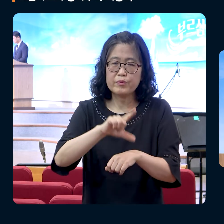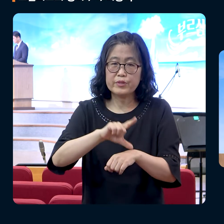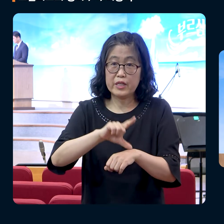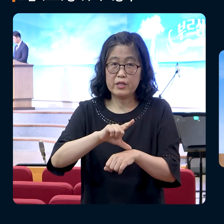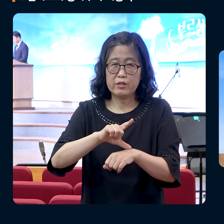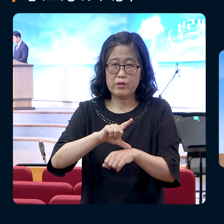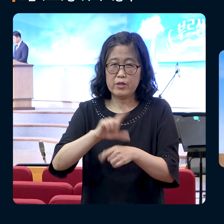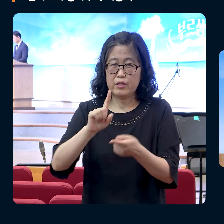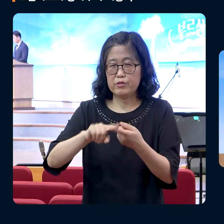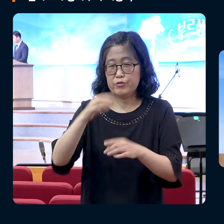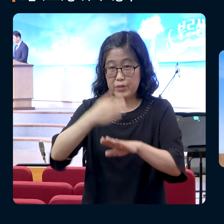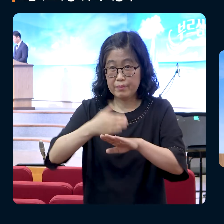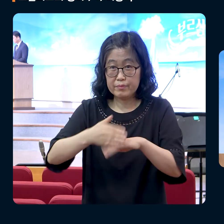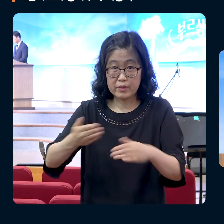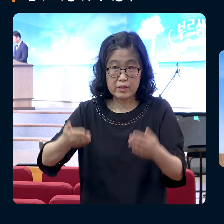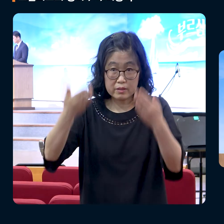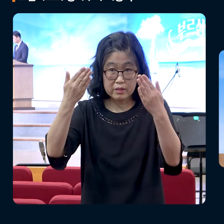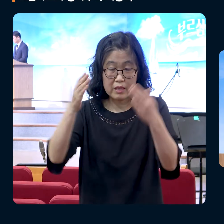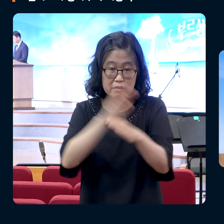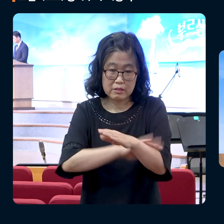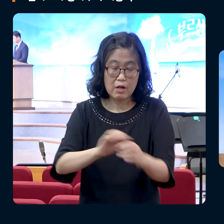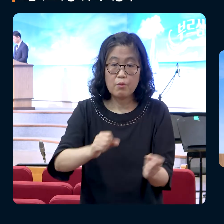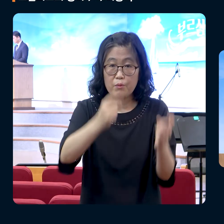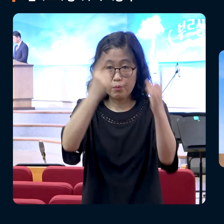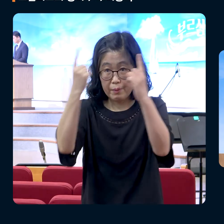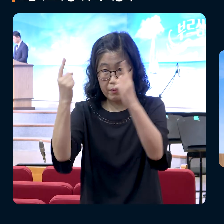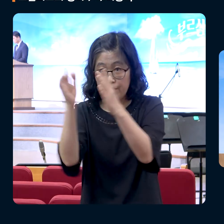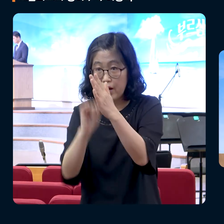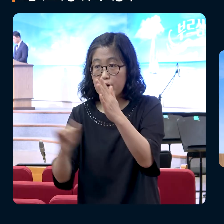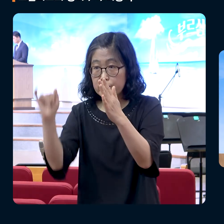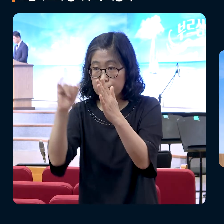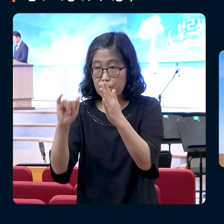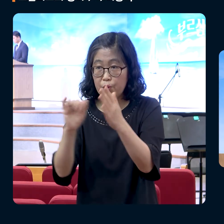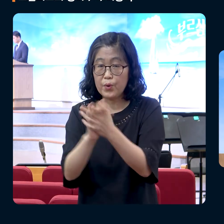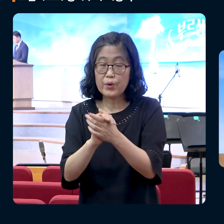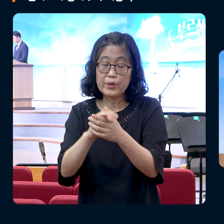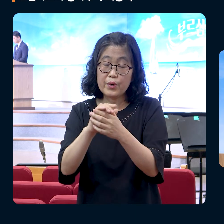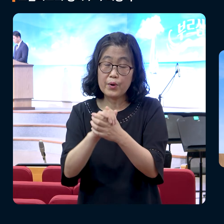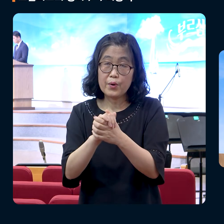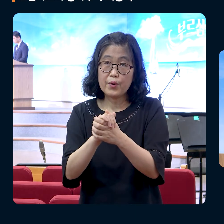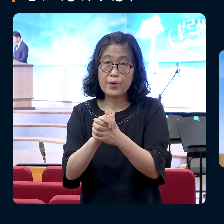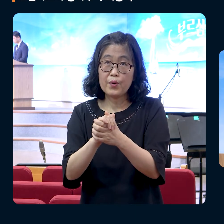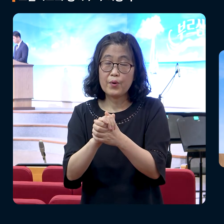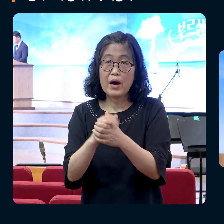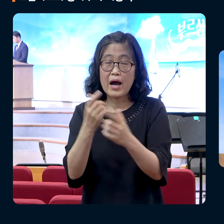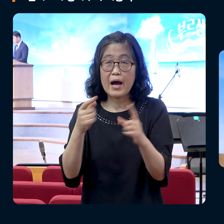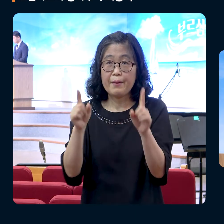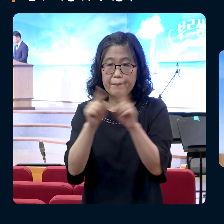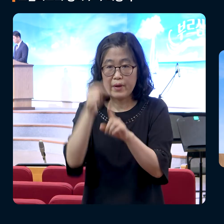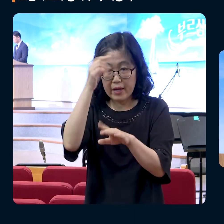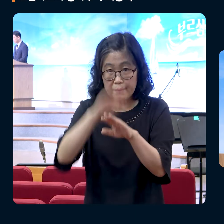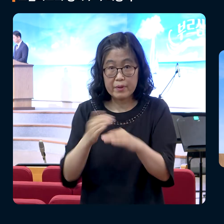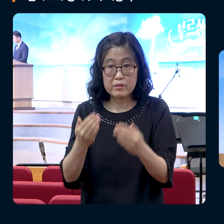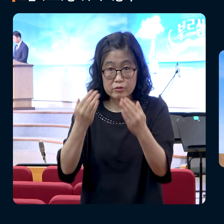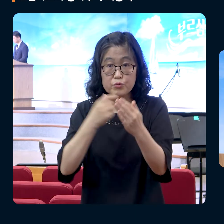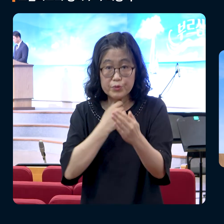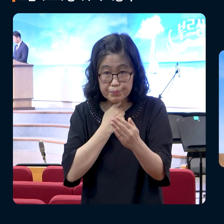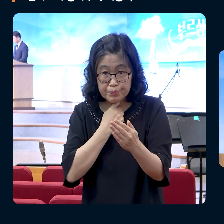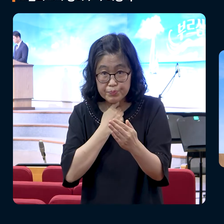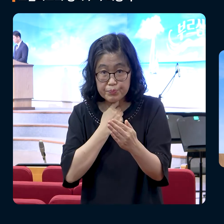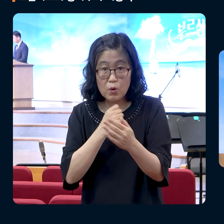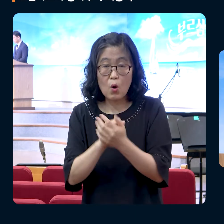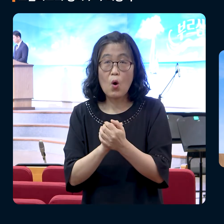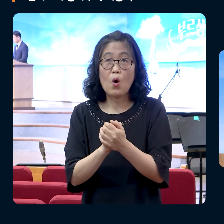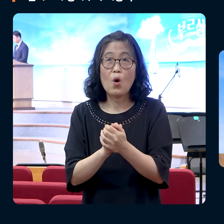감사합니다. 잘 회복해서 가족들과 시간도 보내고 예배드리러 교회도 가고 싶고 평범한 것